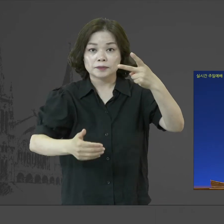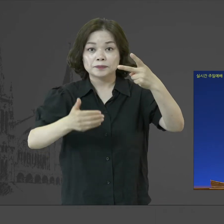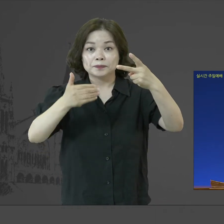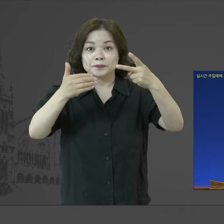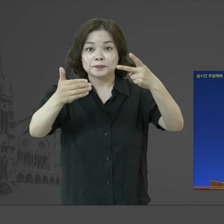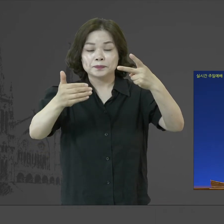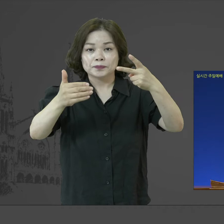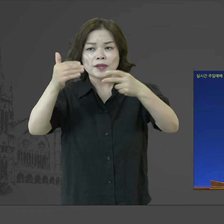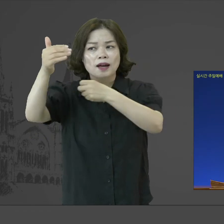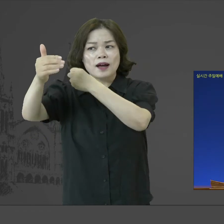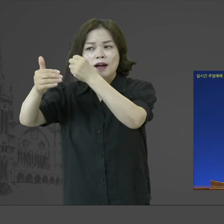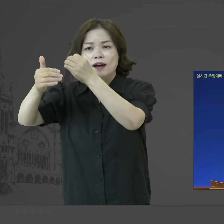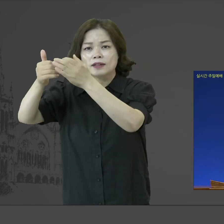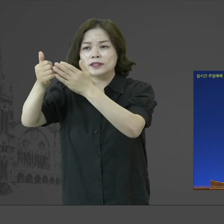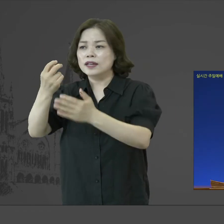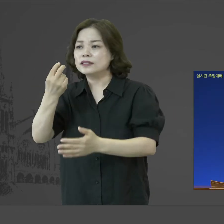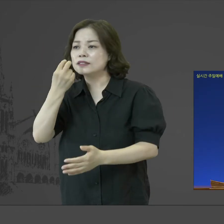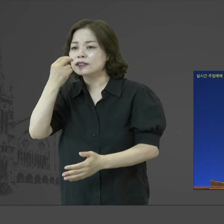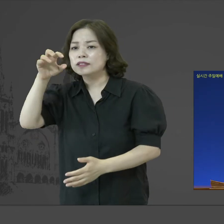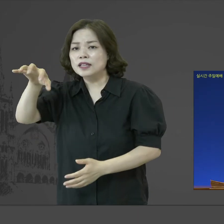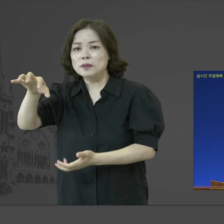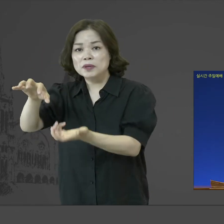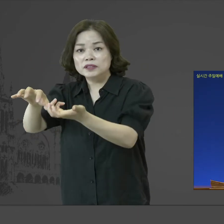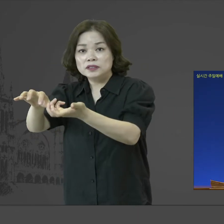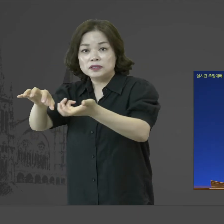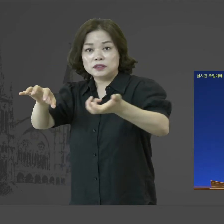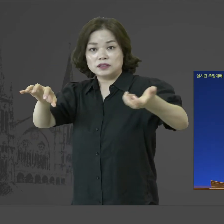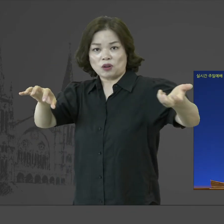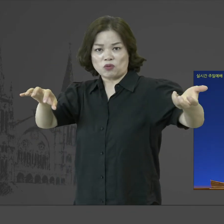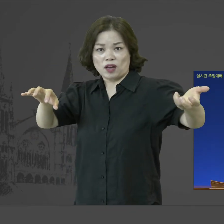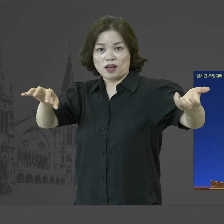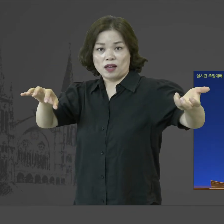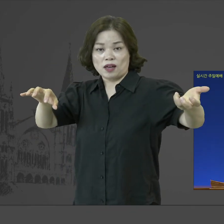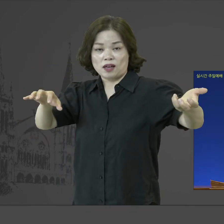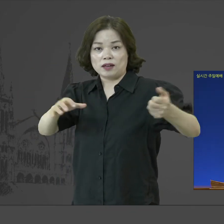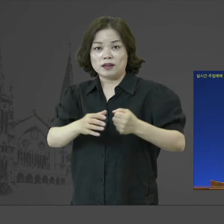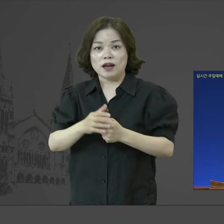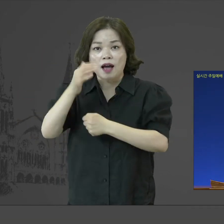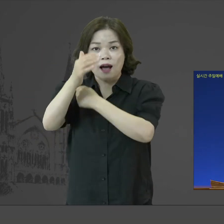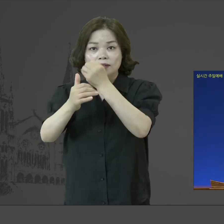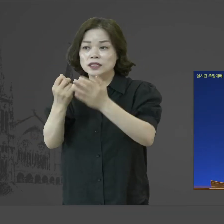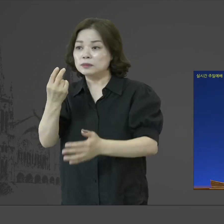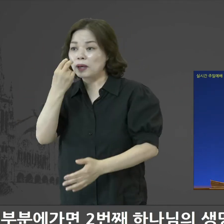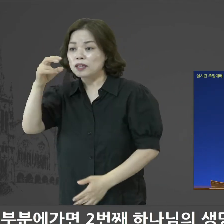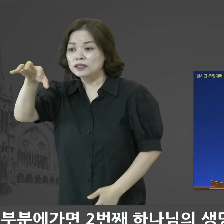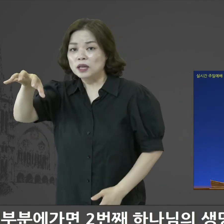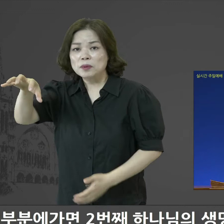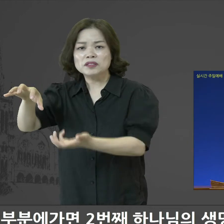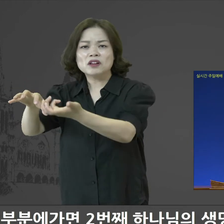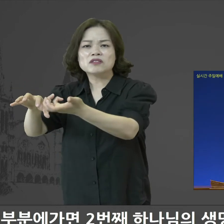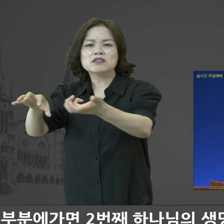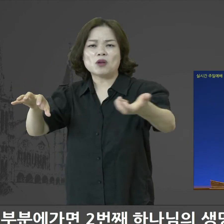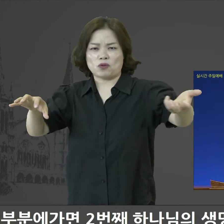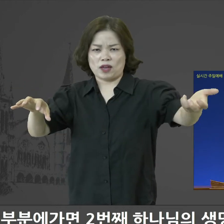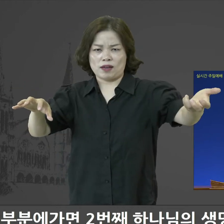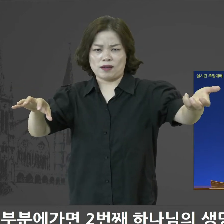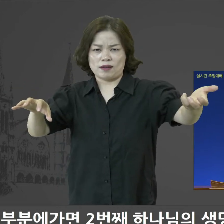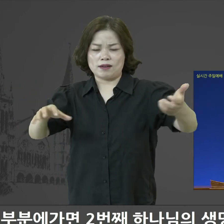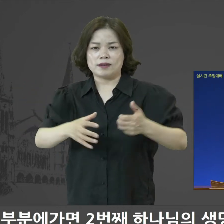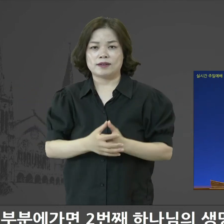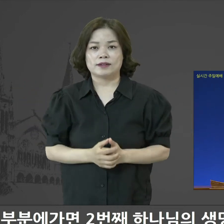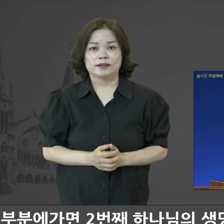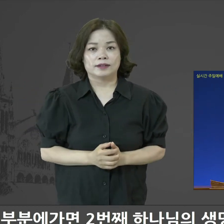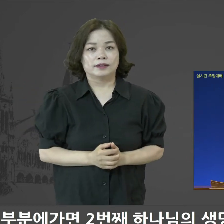나오는데, 하나님의 생명에서 떠나 있고, 하나님의 생명에서 떠나 있게 되는